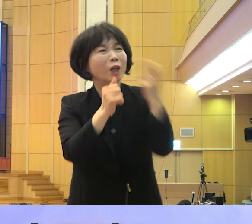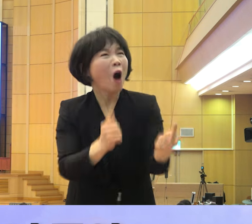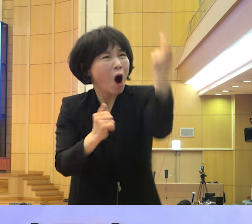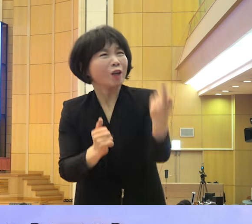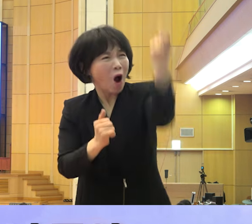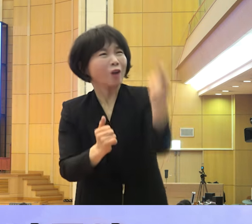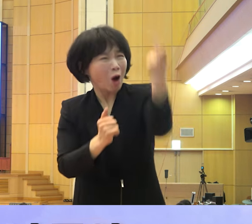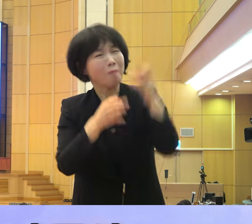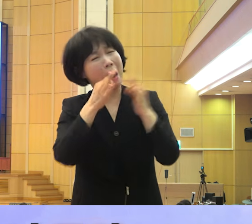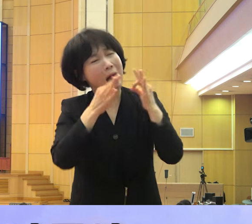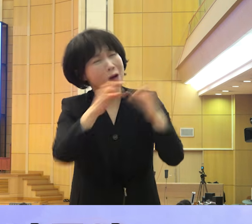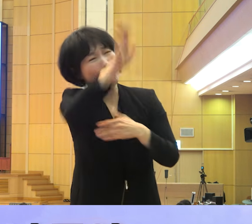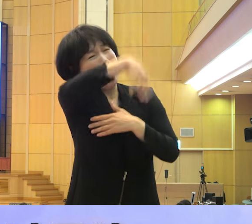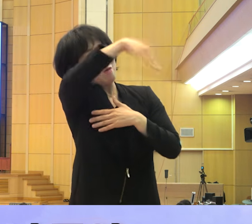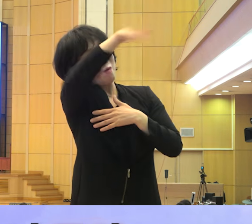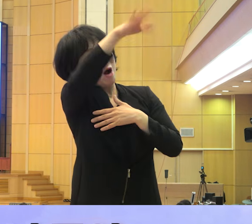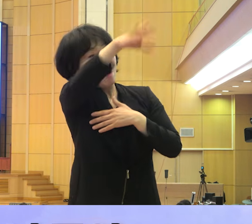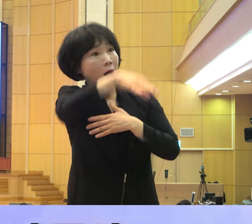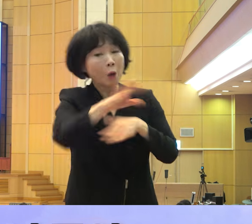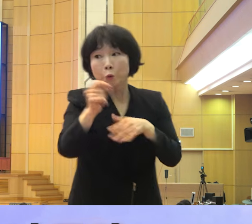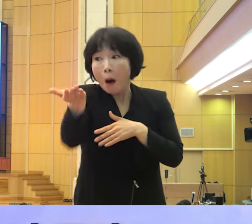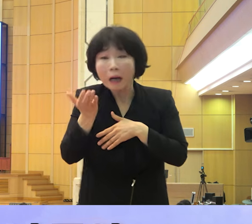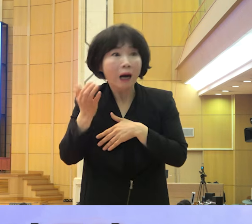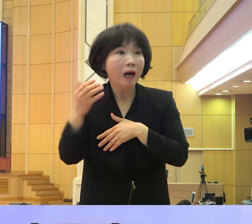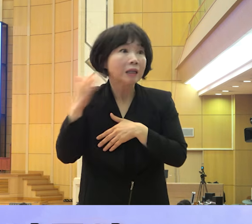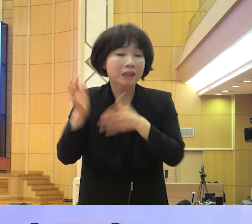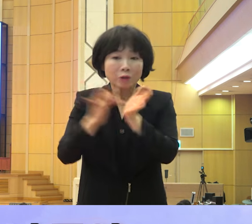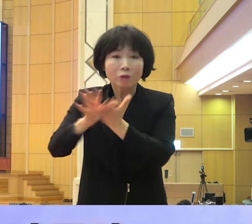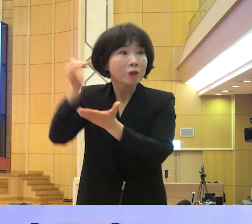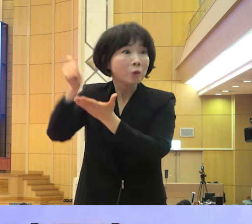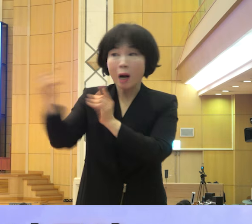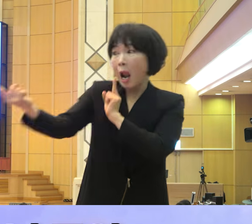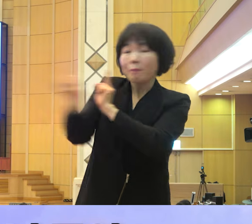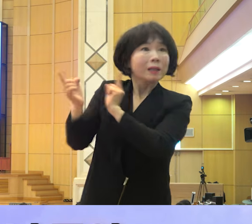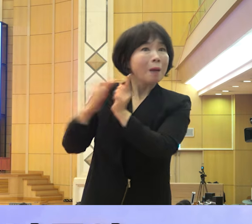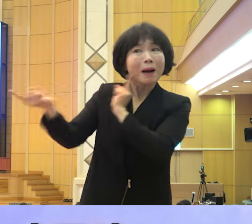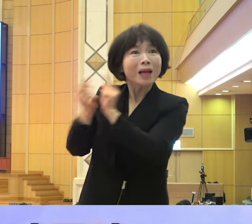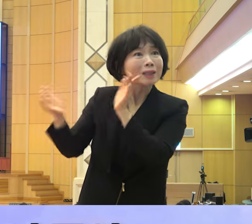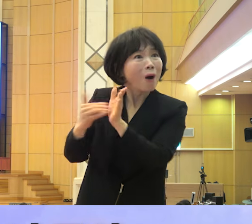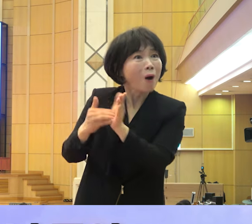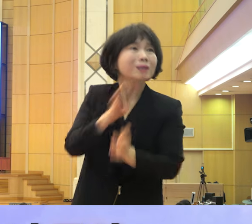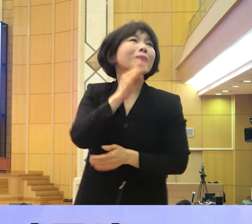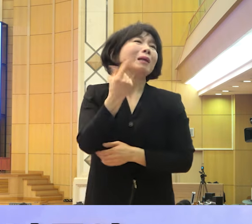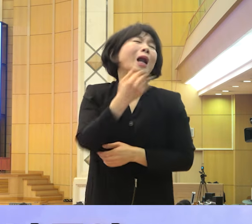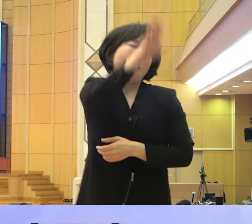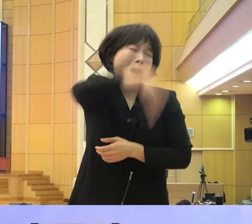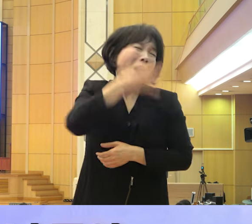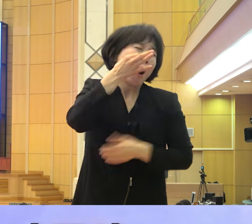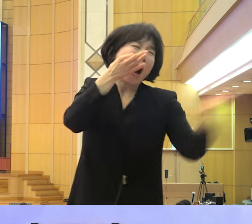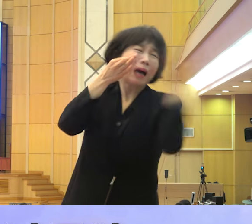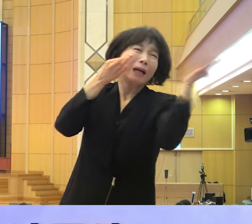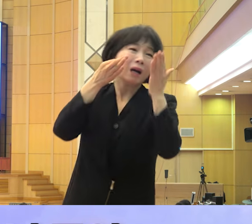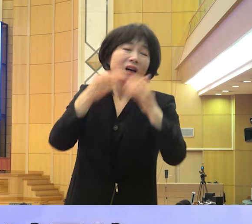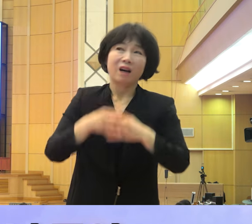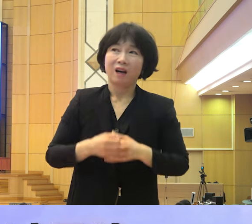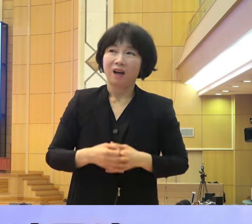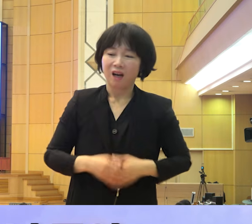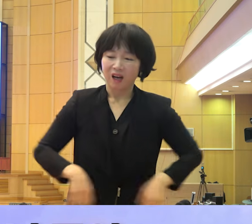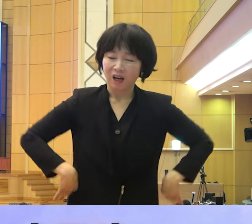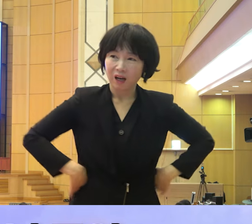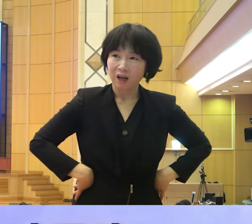모르지요. 내가 메시아 그리스도를 만났다니까. 그러면 야, 너